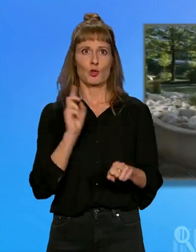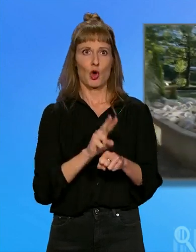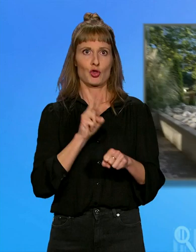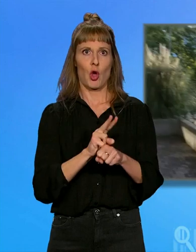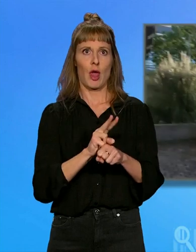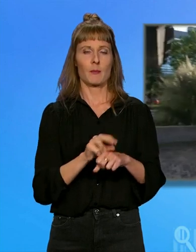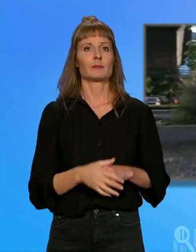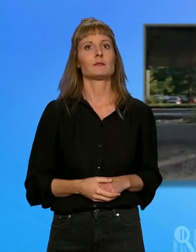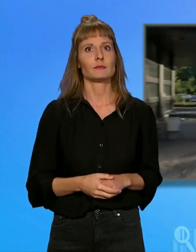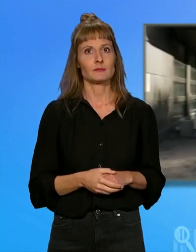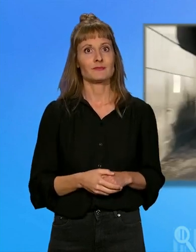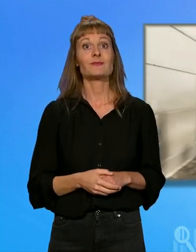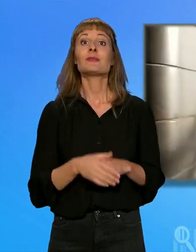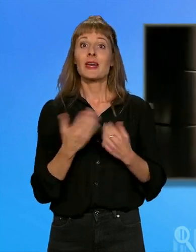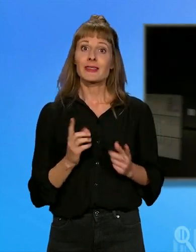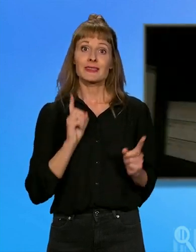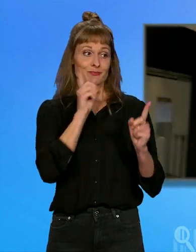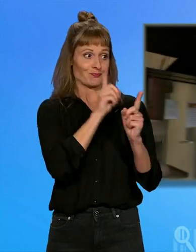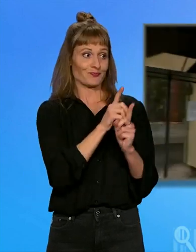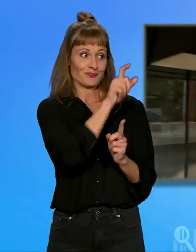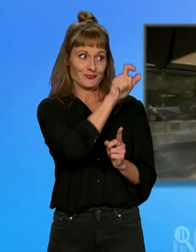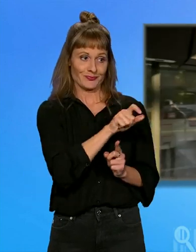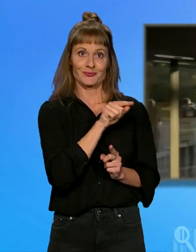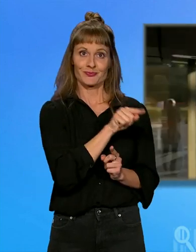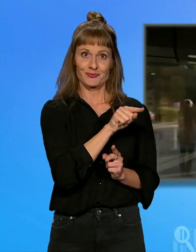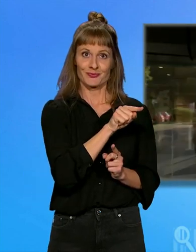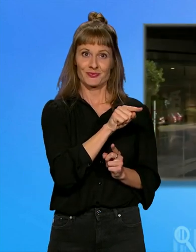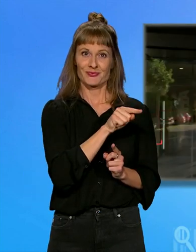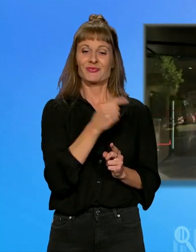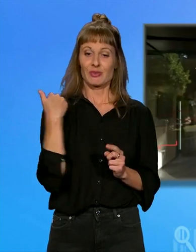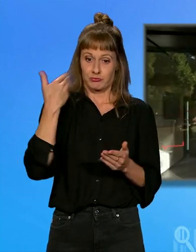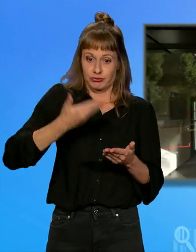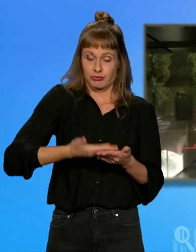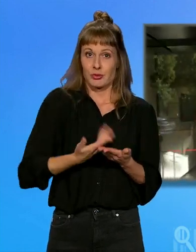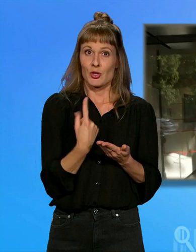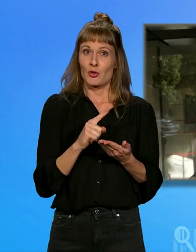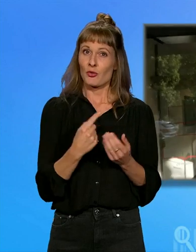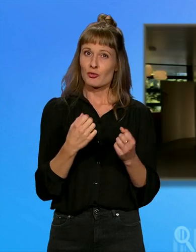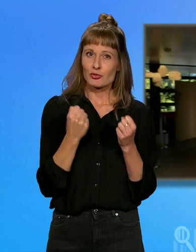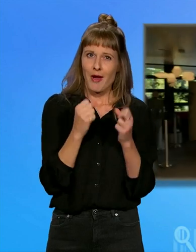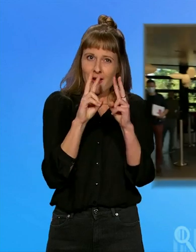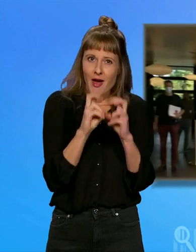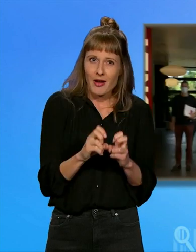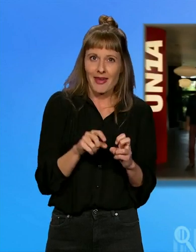Ich treffe jemanden, der sich in den letzten Monaten intensiv mit DPD auseinandergesetzt hat.